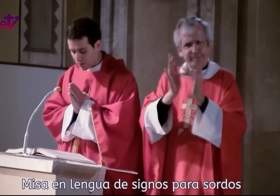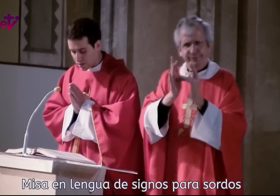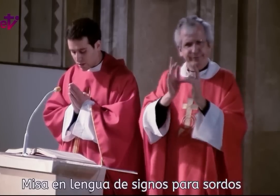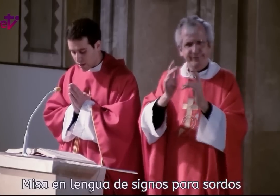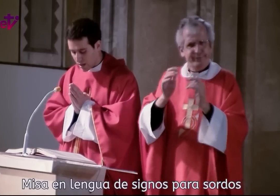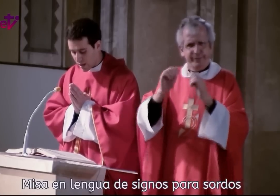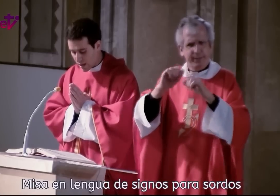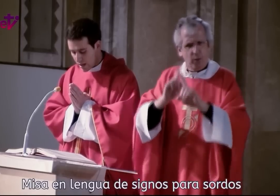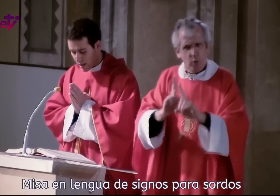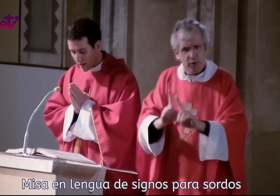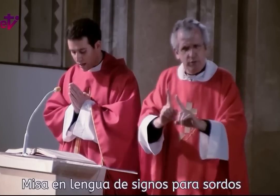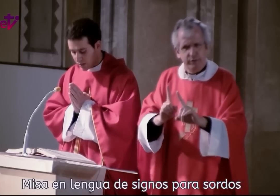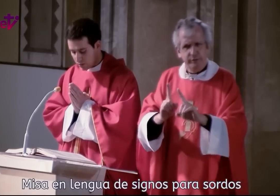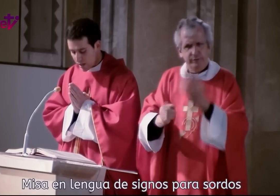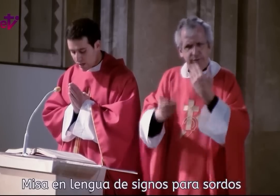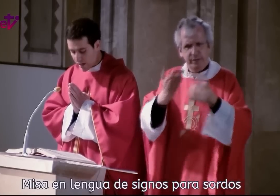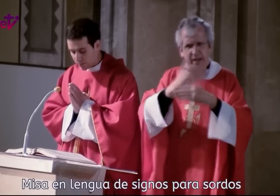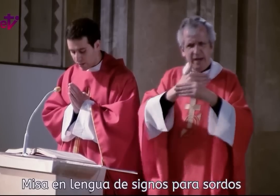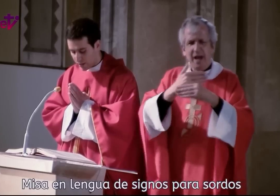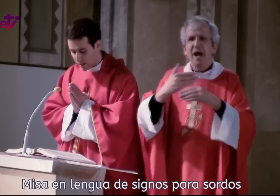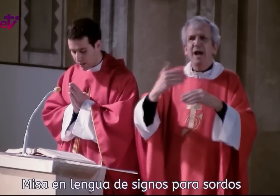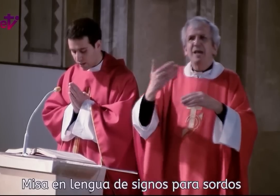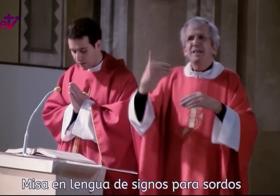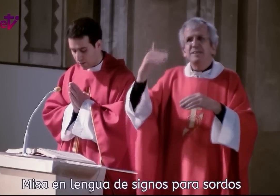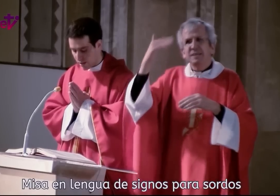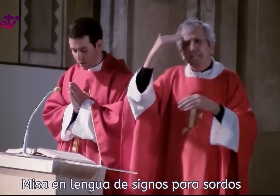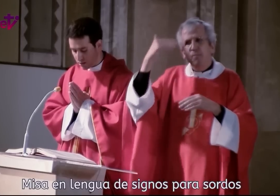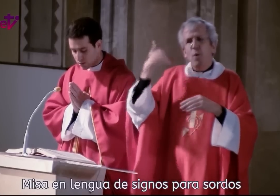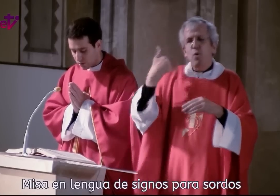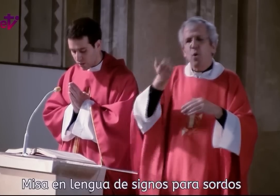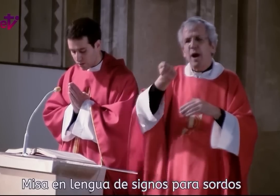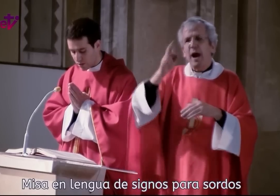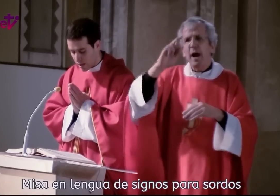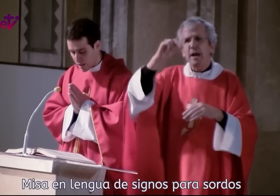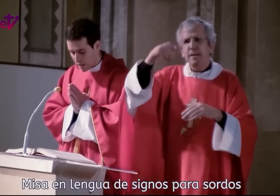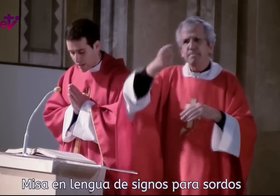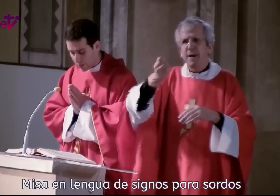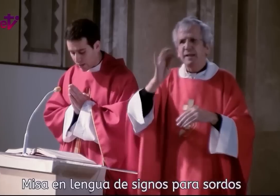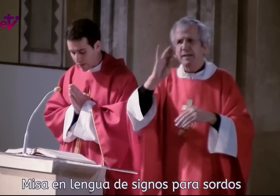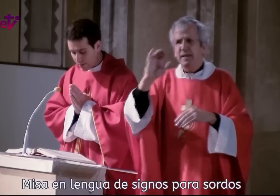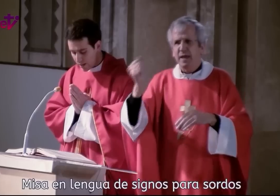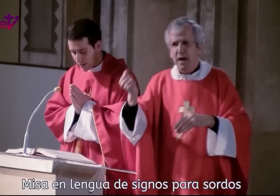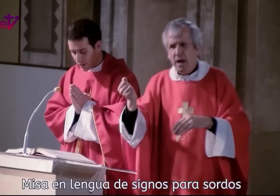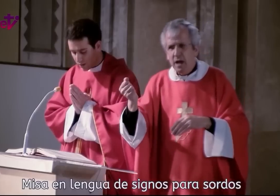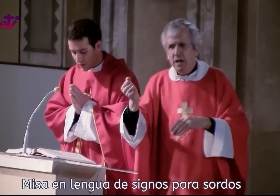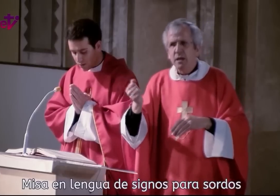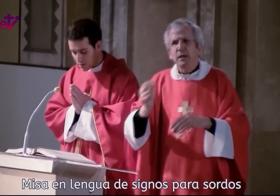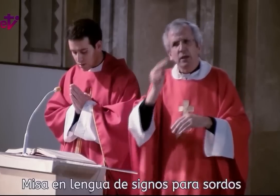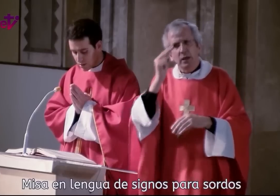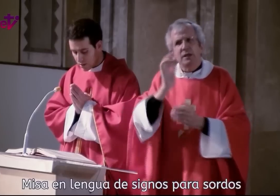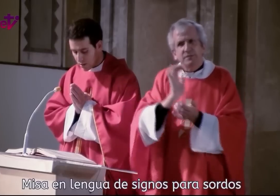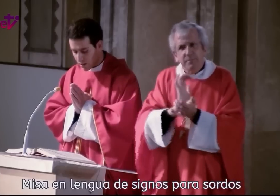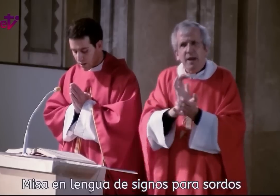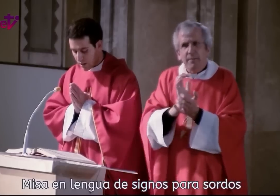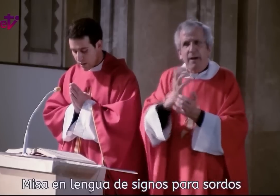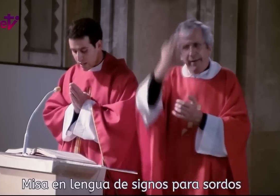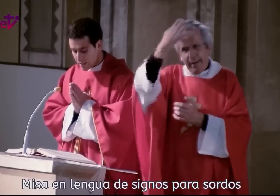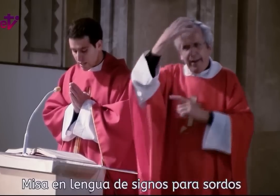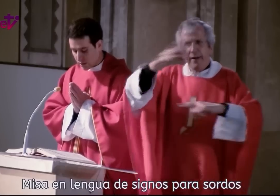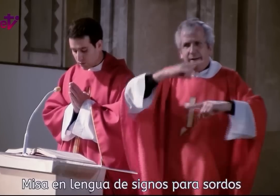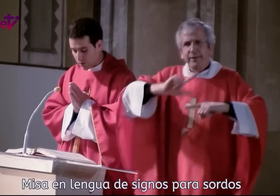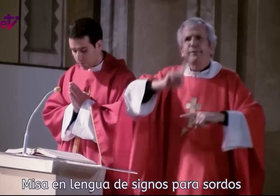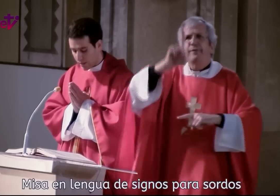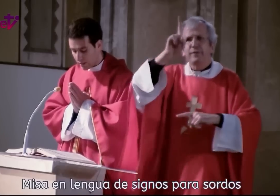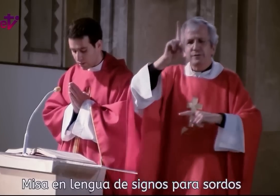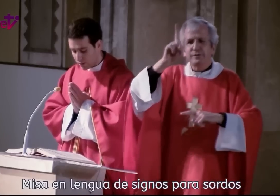de ellos. Era natural de Arimatea, ciudad de los judíos, y aguardaba el reino de Dios.